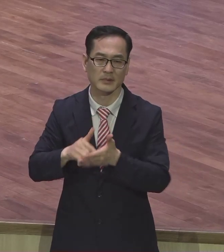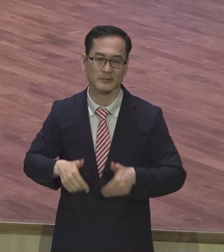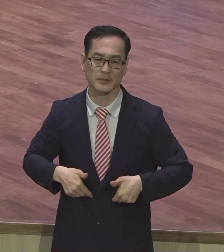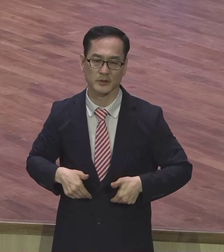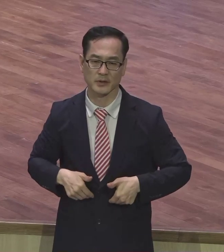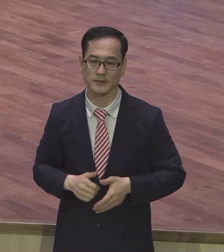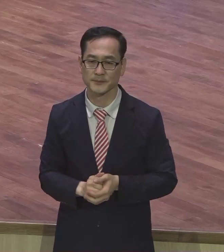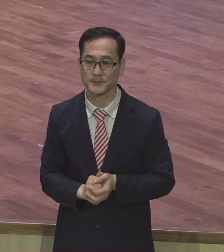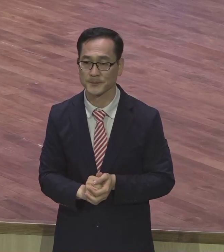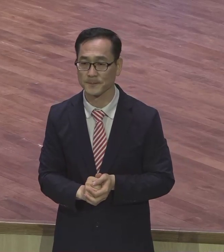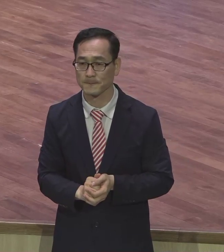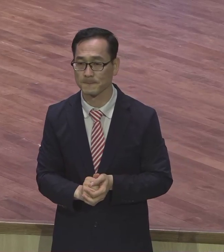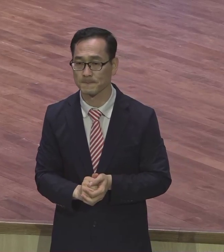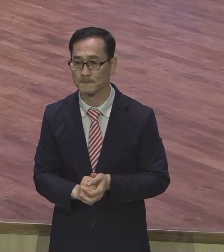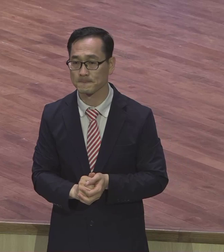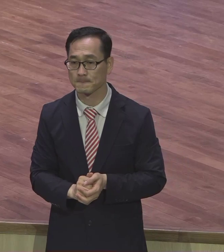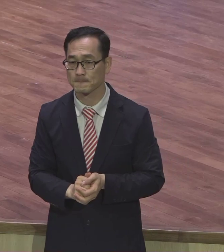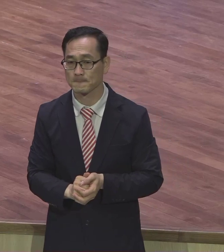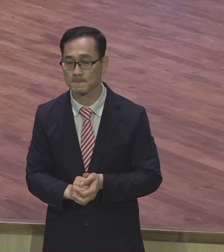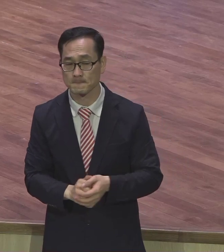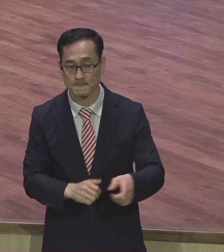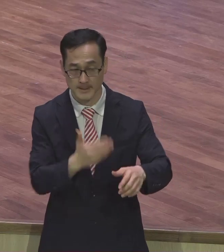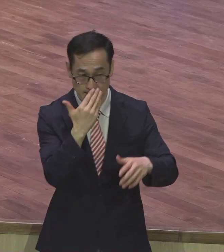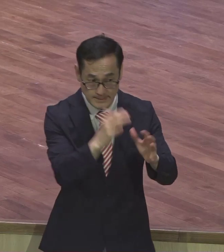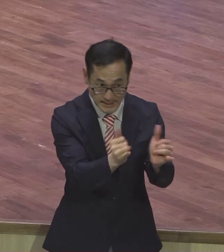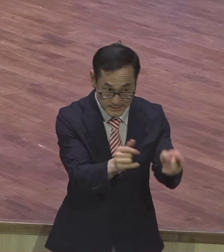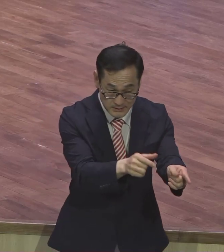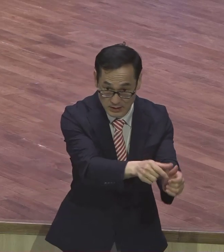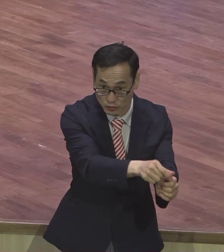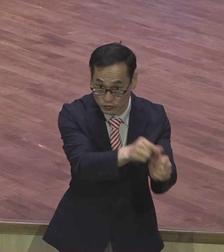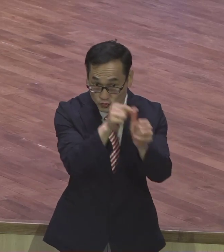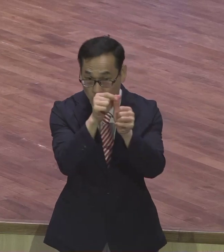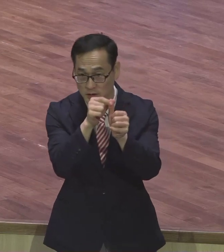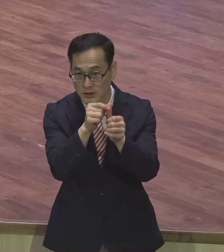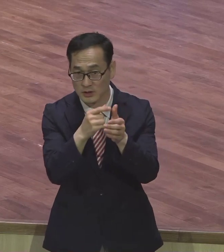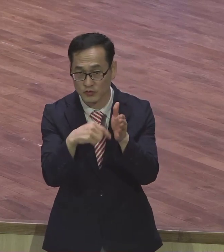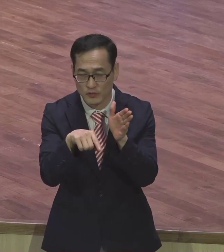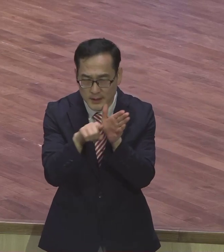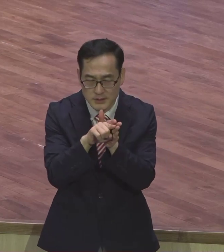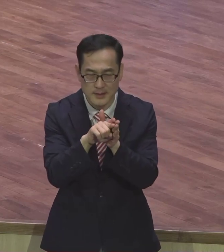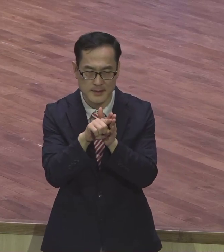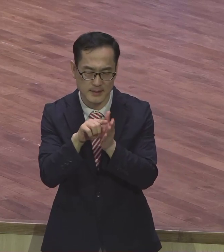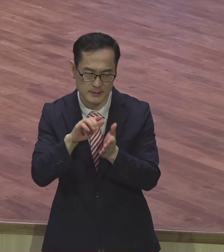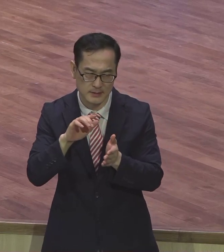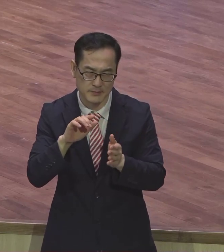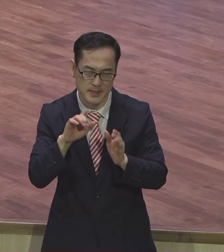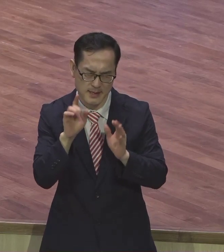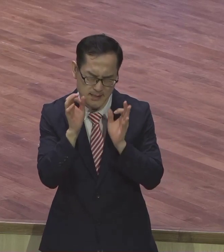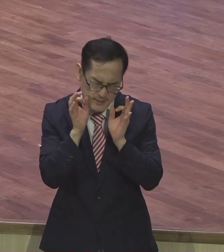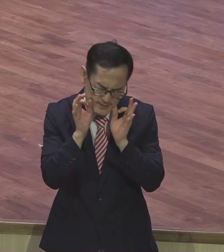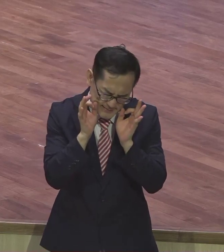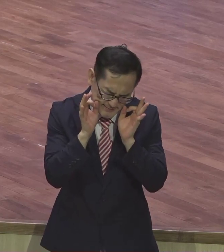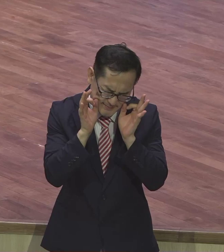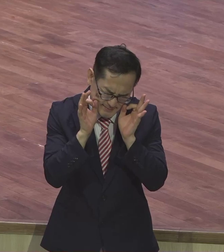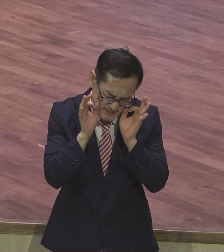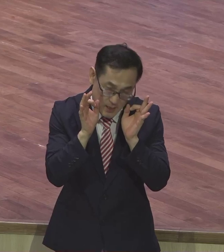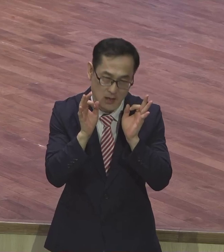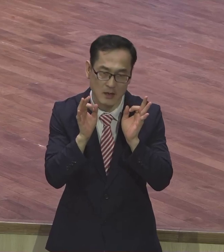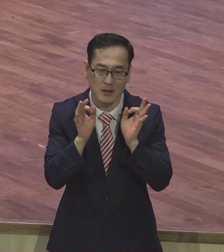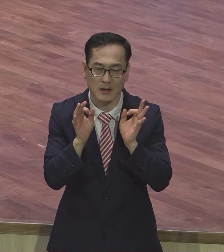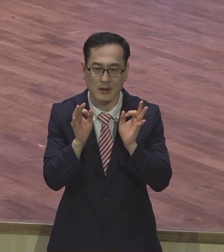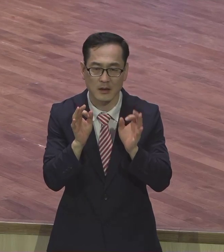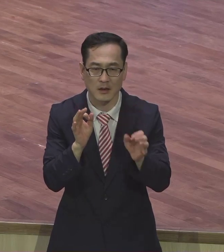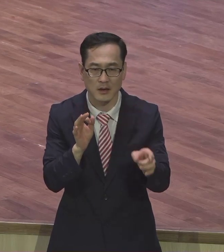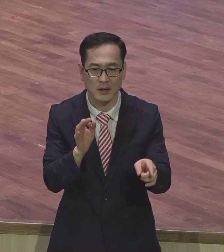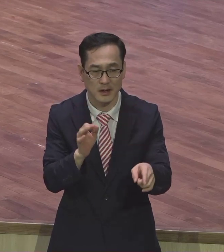다시 자기 동족 구원을 향한 열망을 표현하면서 시작하고 있습니다 그 핵심이 뭐냐 잘못